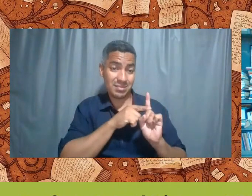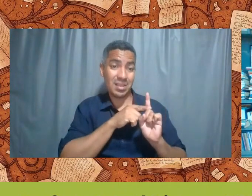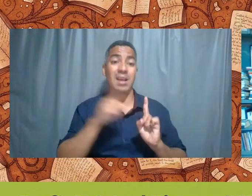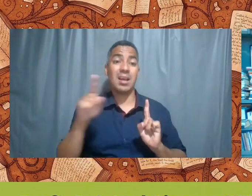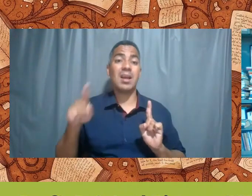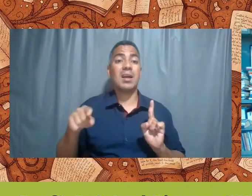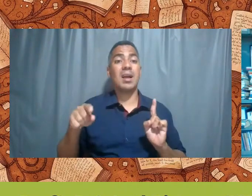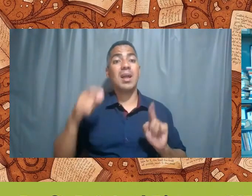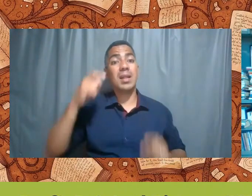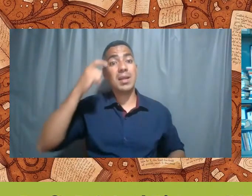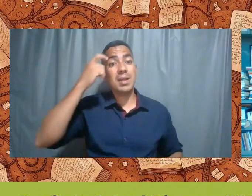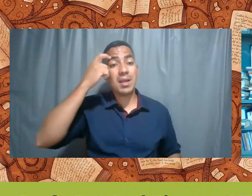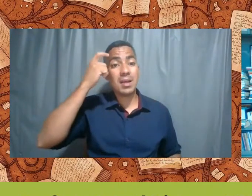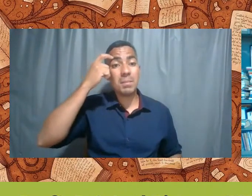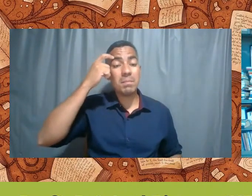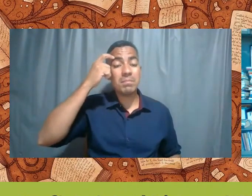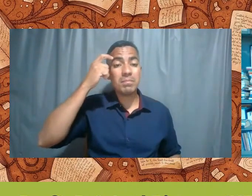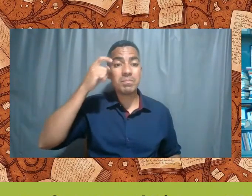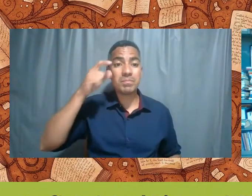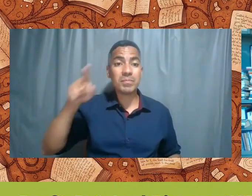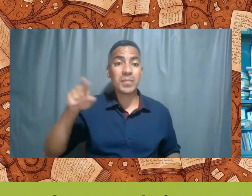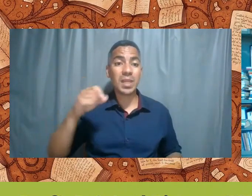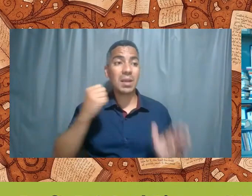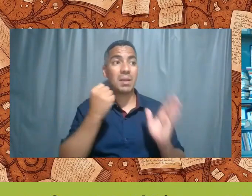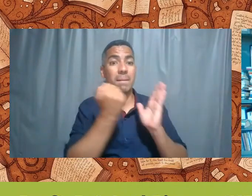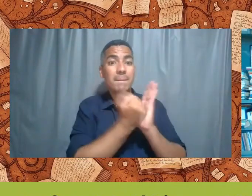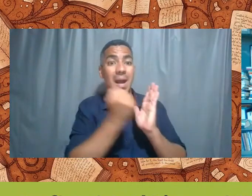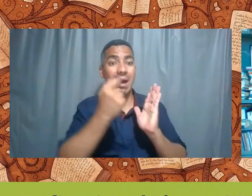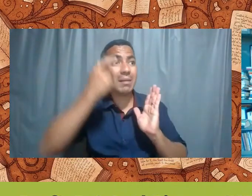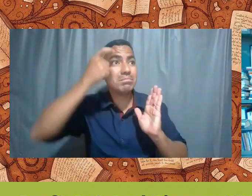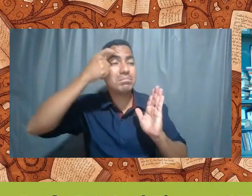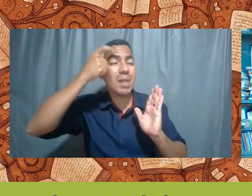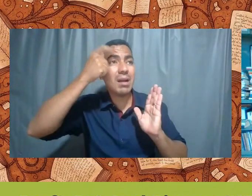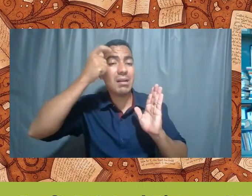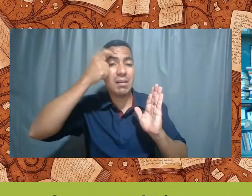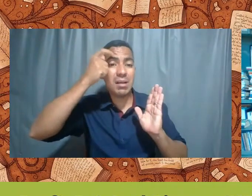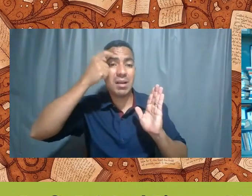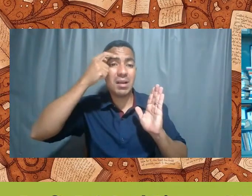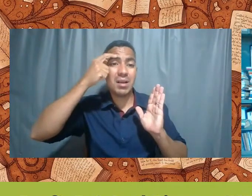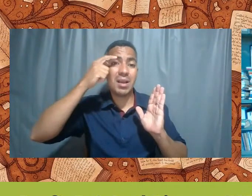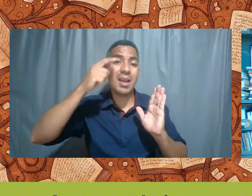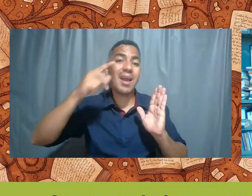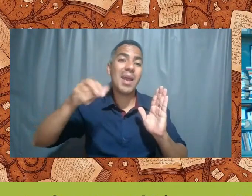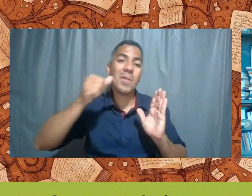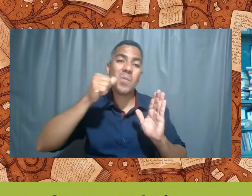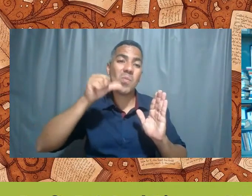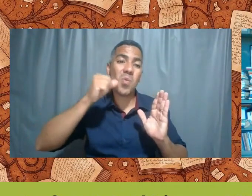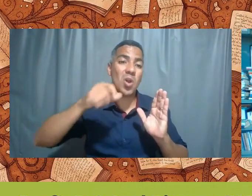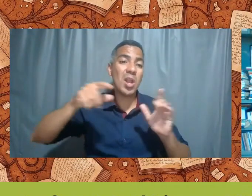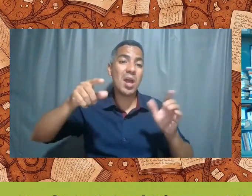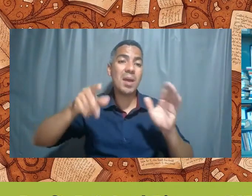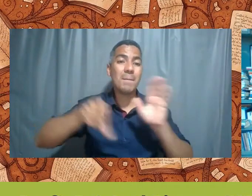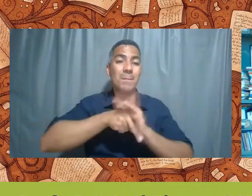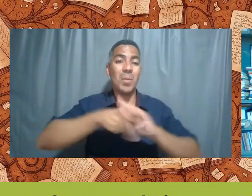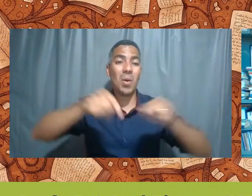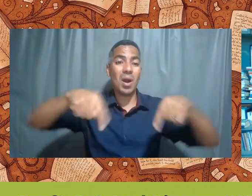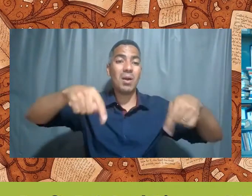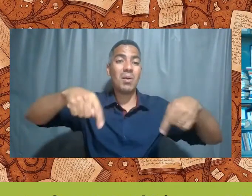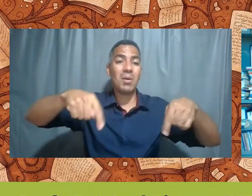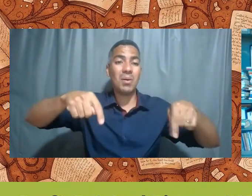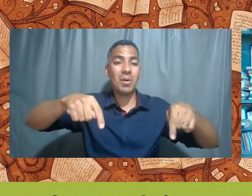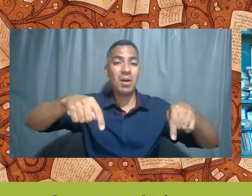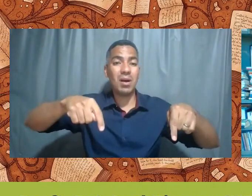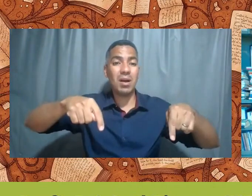essa ideia que marca a modernidade nossa, né, das mulheres como mãe e como esposas, é uma